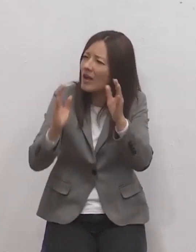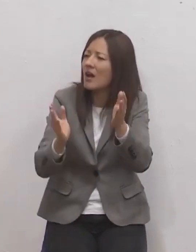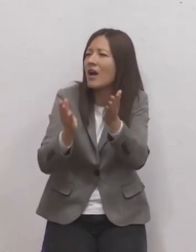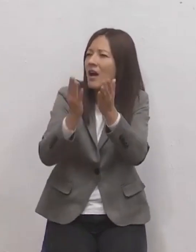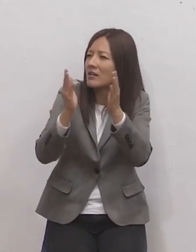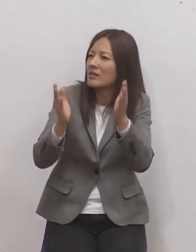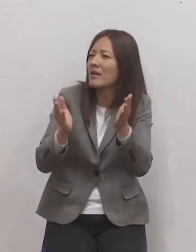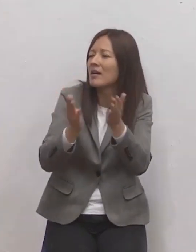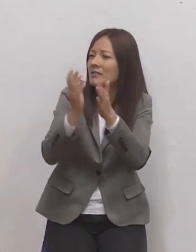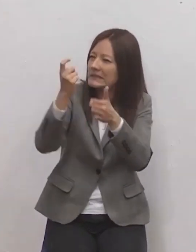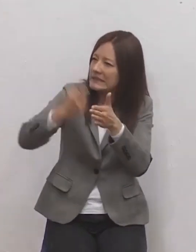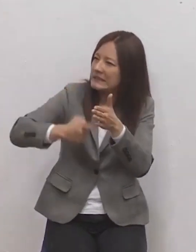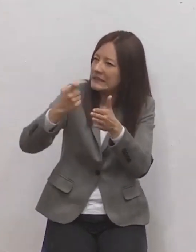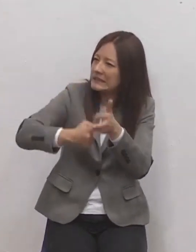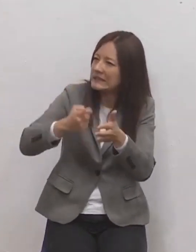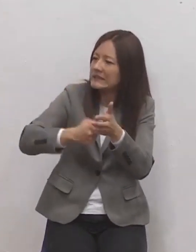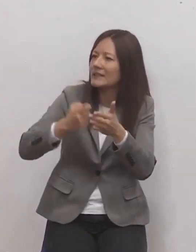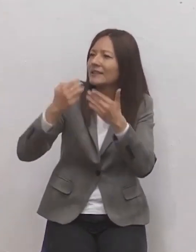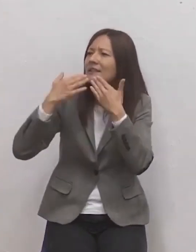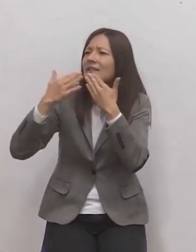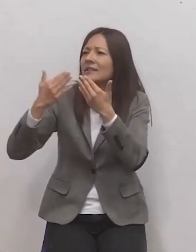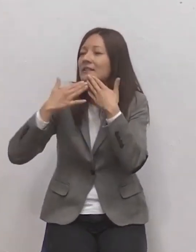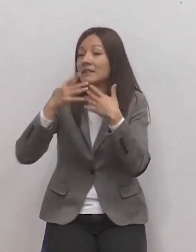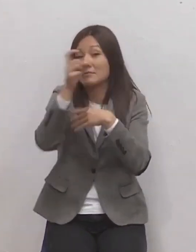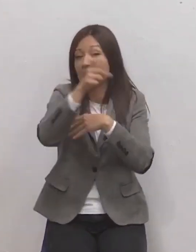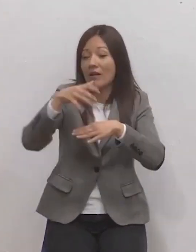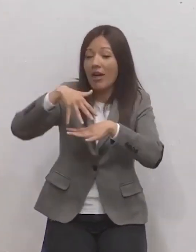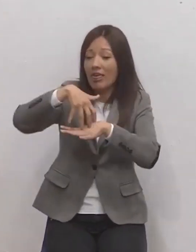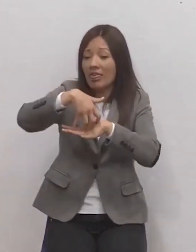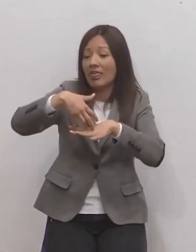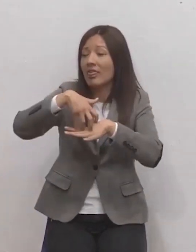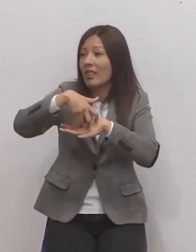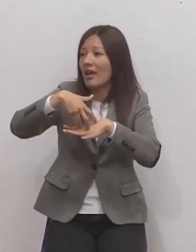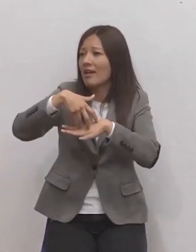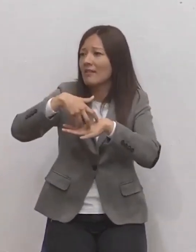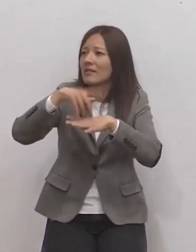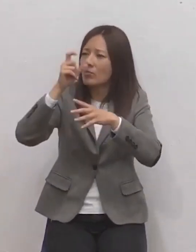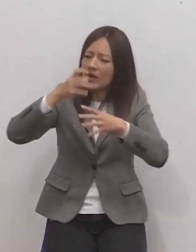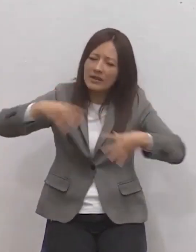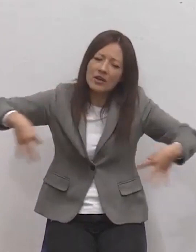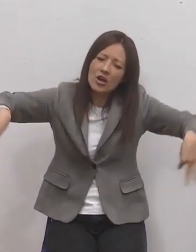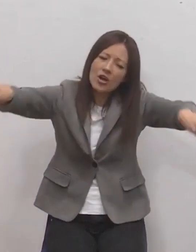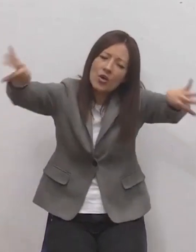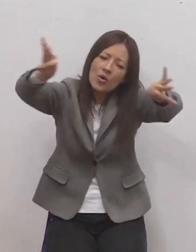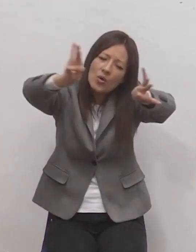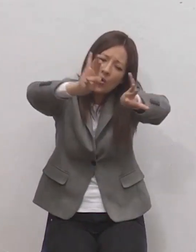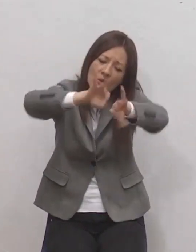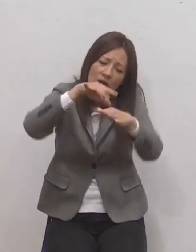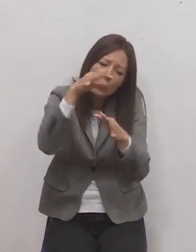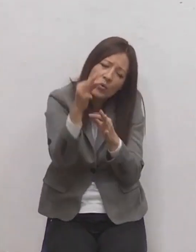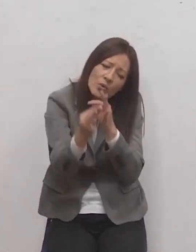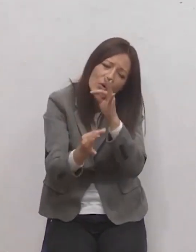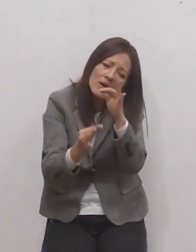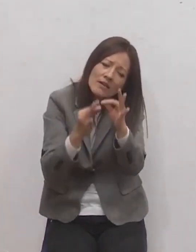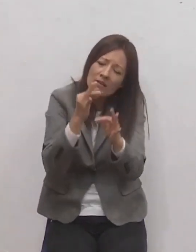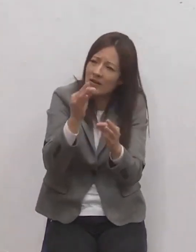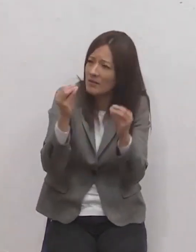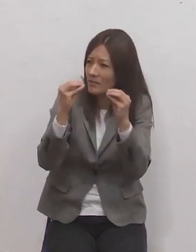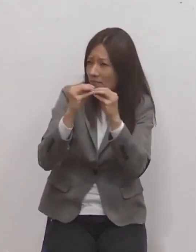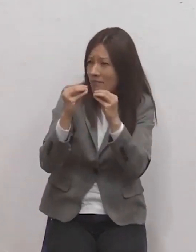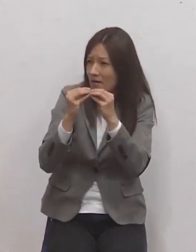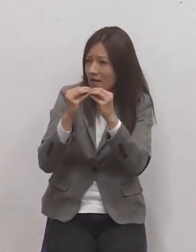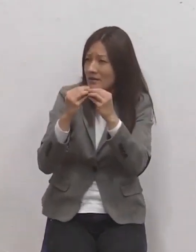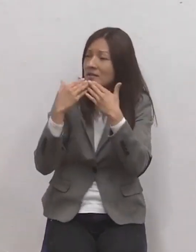animarlos, exhortarlos. Gracias por los más débiles, Señor, porque los podemos cubrir con más delicadeza. Gracias por